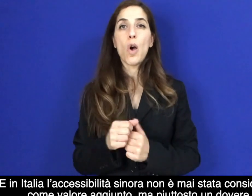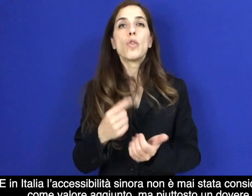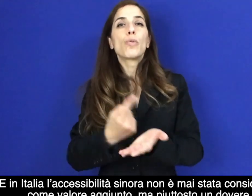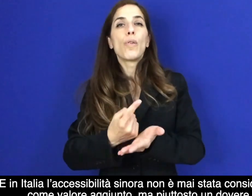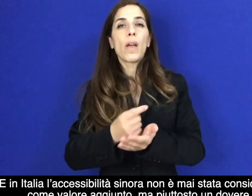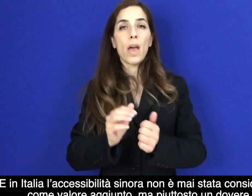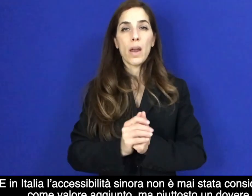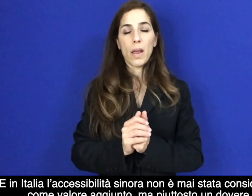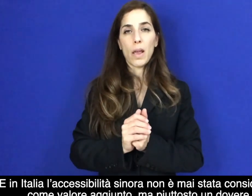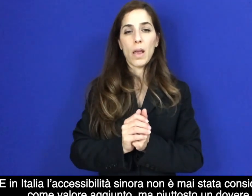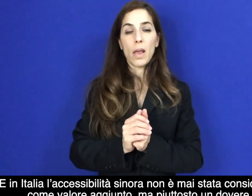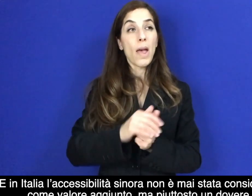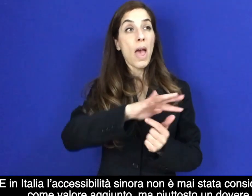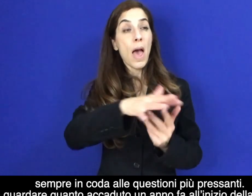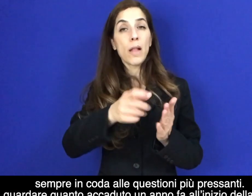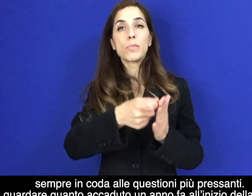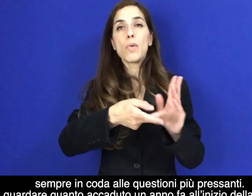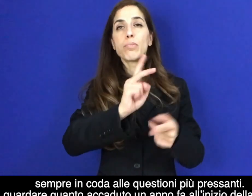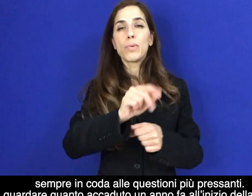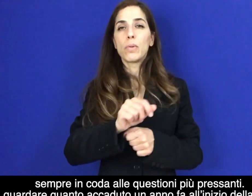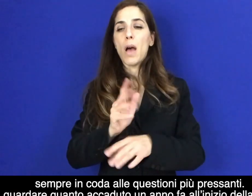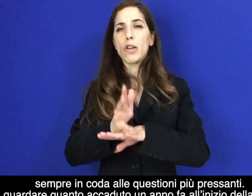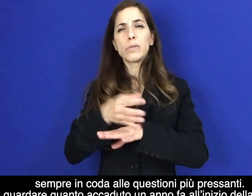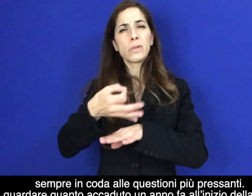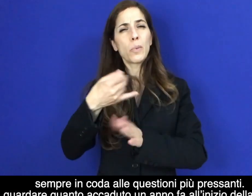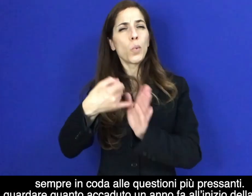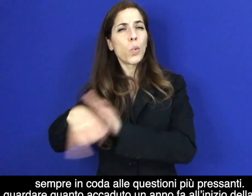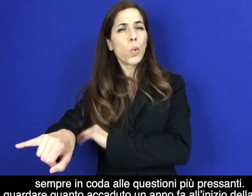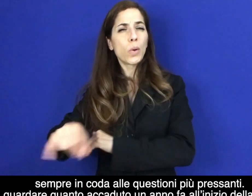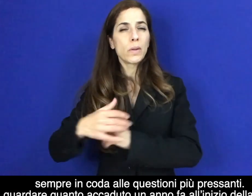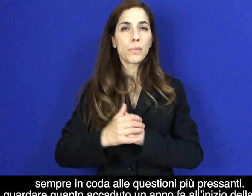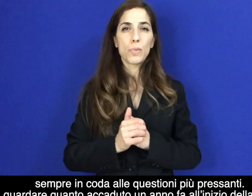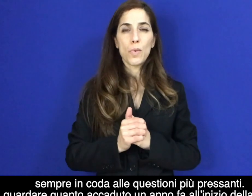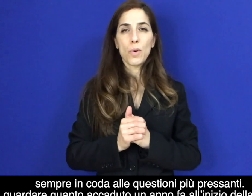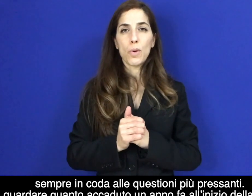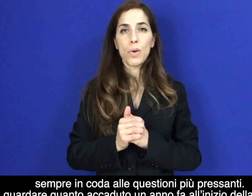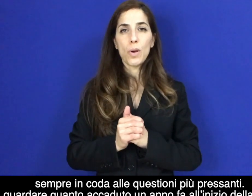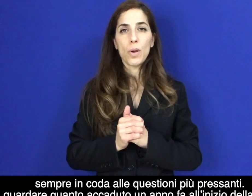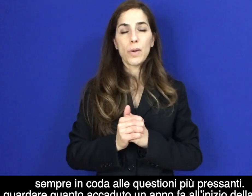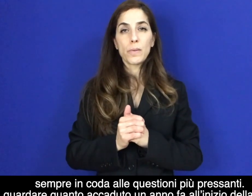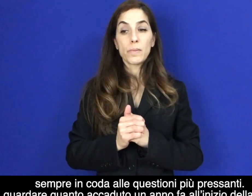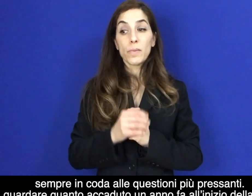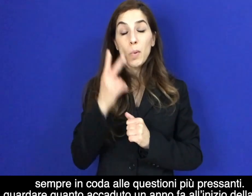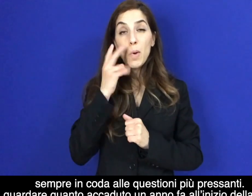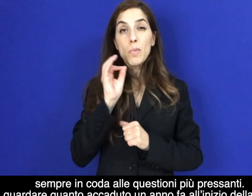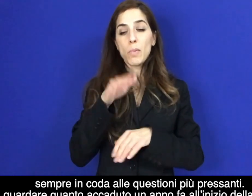dovere sempre in coda alle questioni più pressanti basta guardare quanto